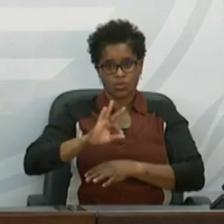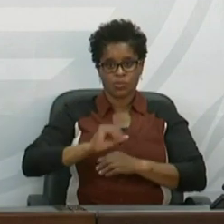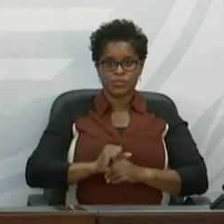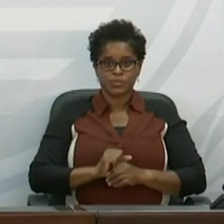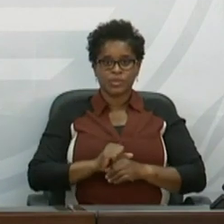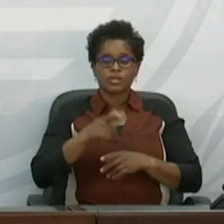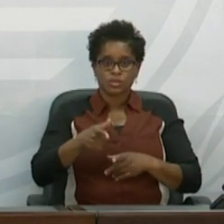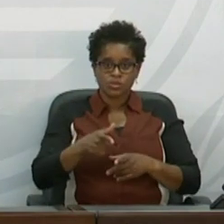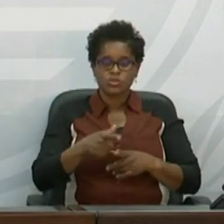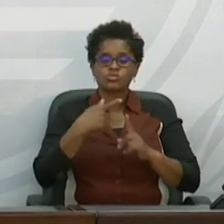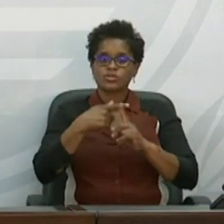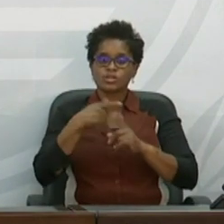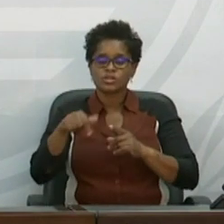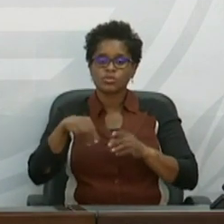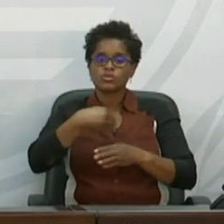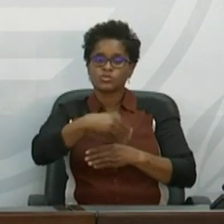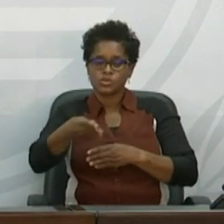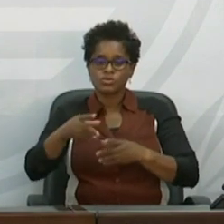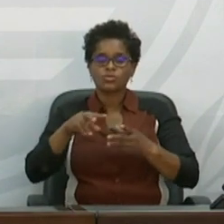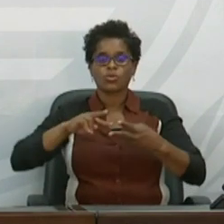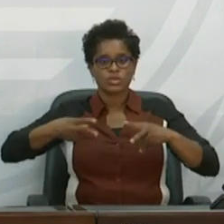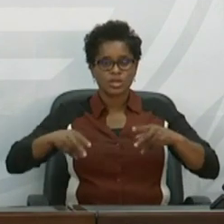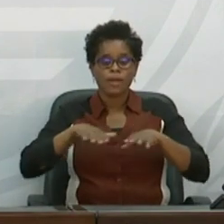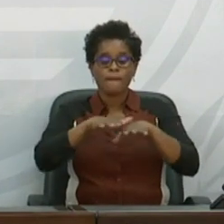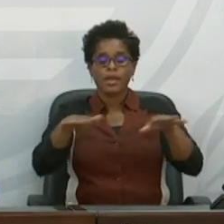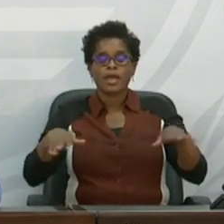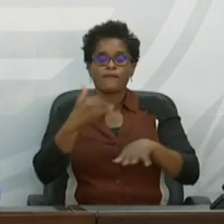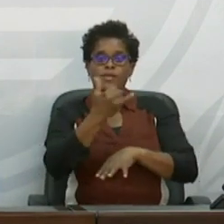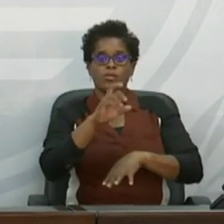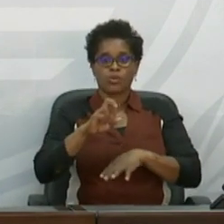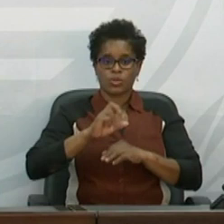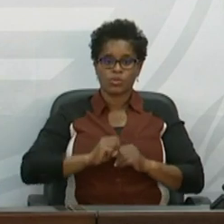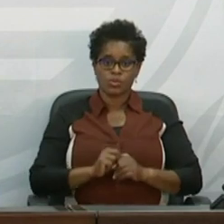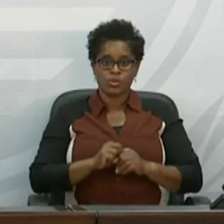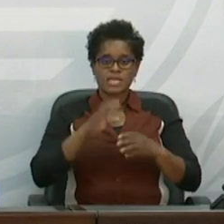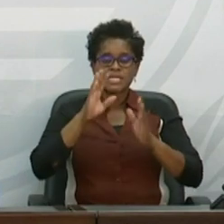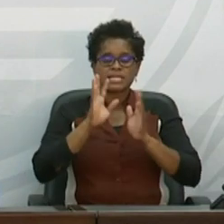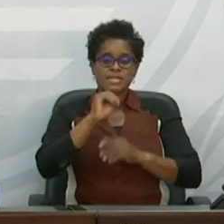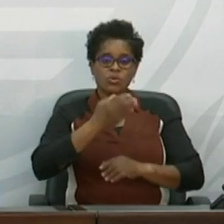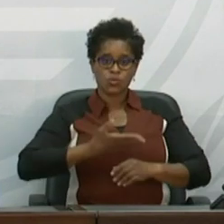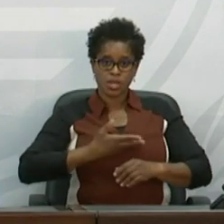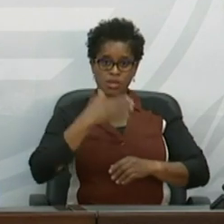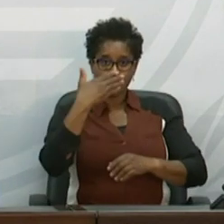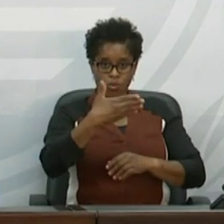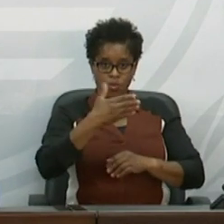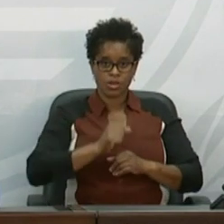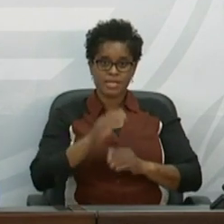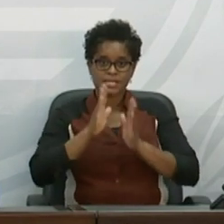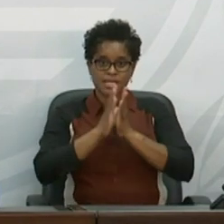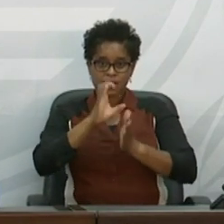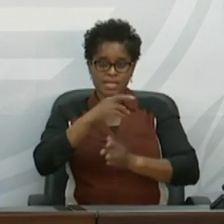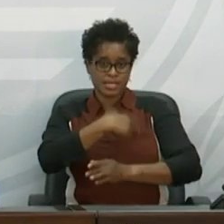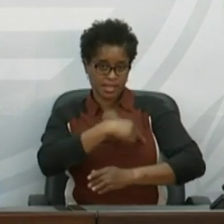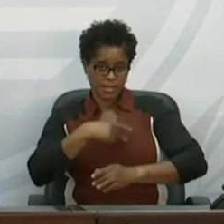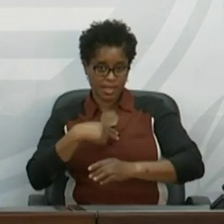casos estão distribuídos pelos seguintes concelhos: Praia com 28, São Domingos com 1, Santa Catarina